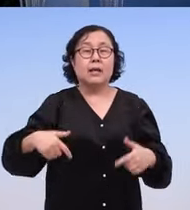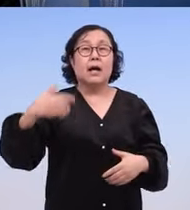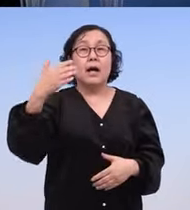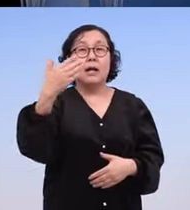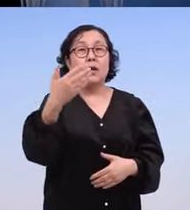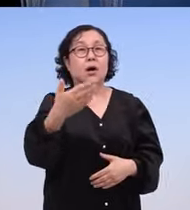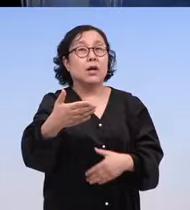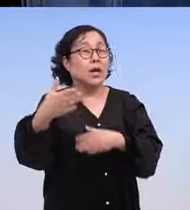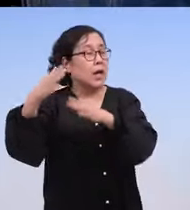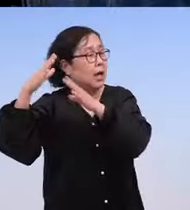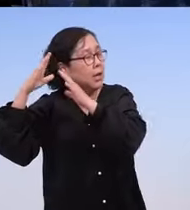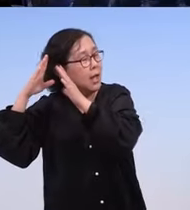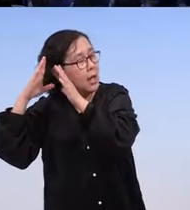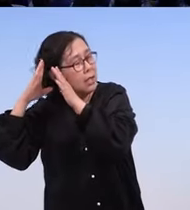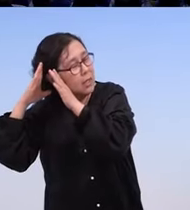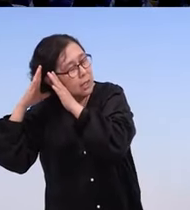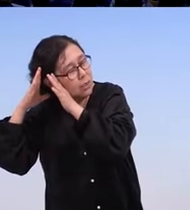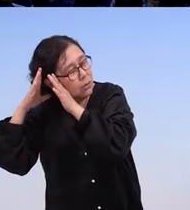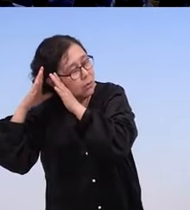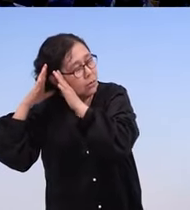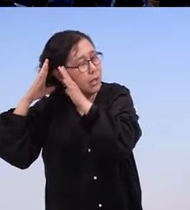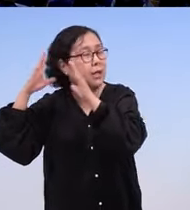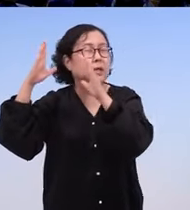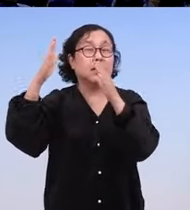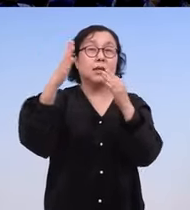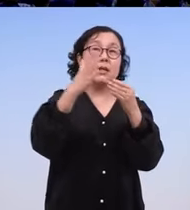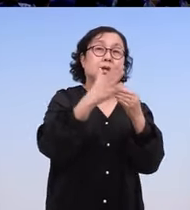언제나 너에게 기울이시니